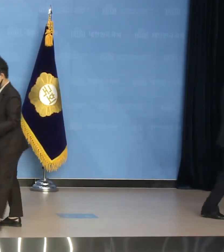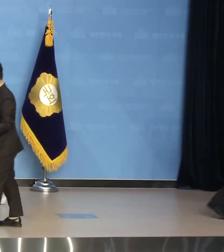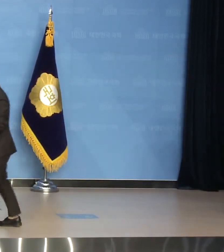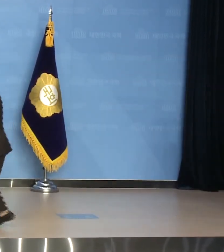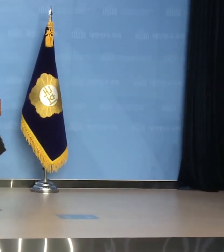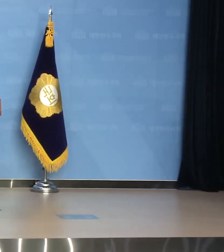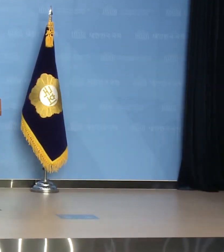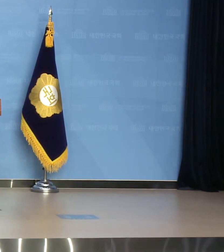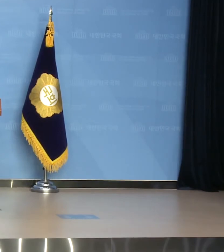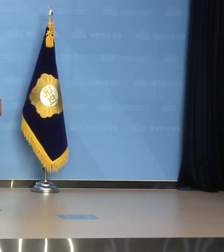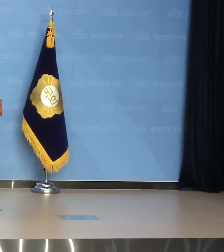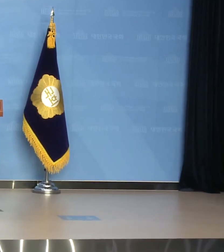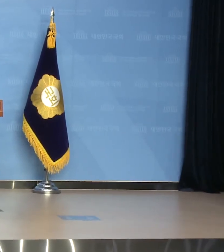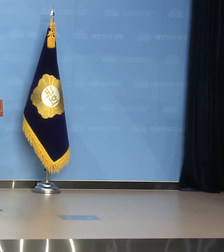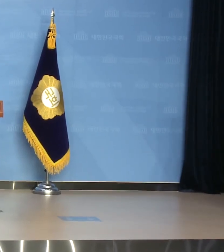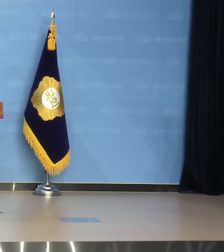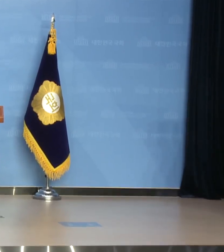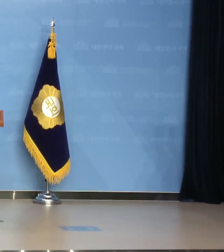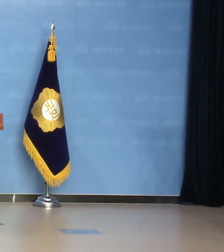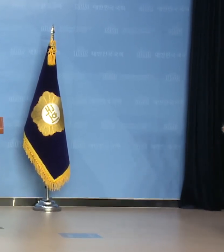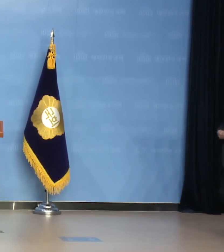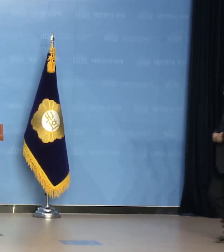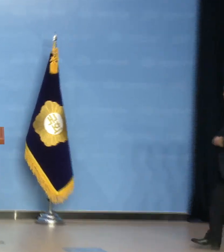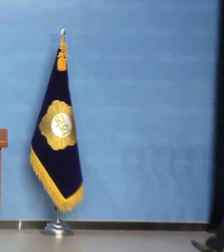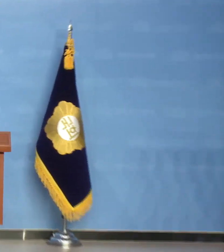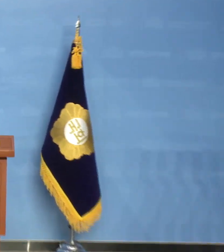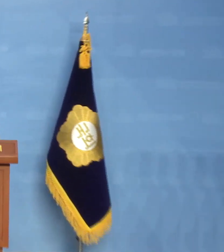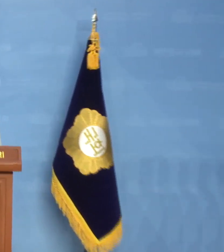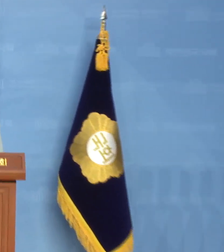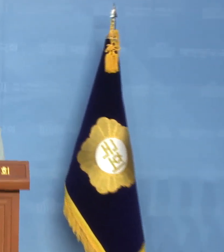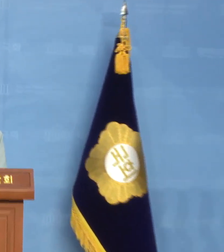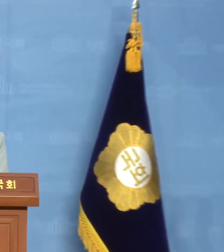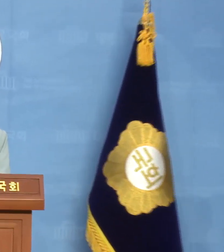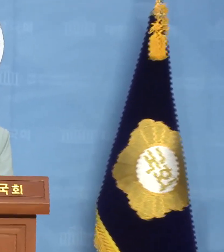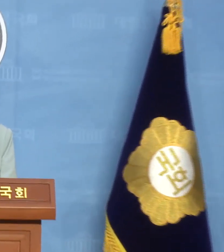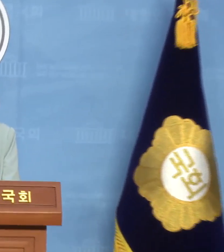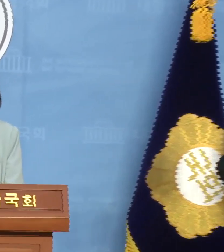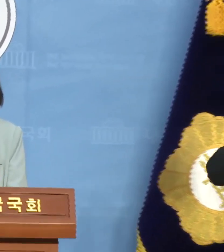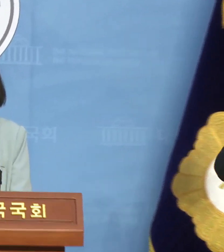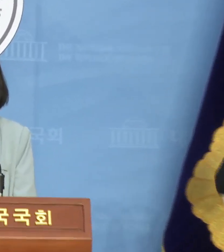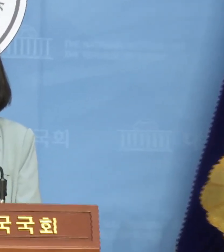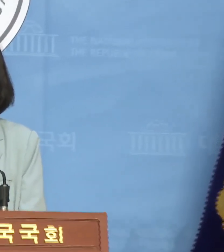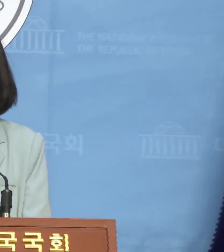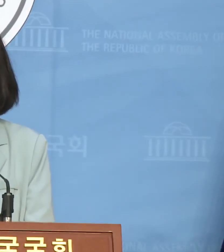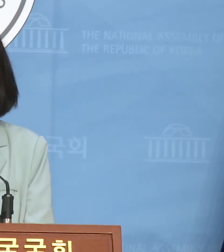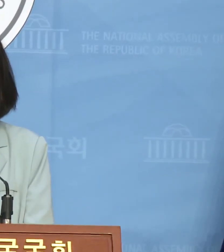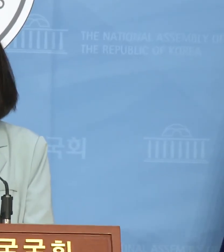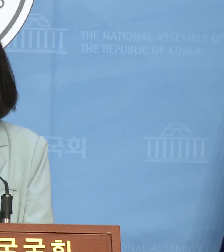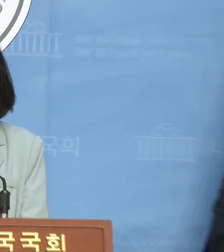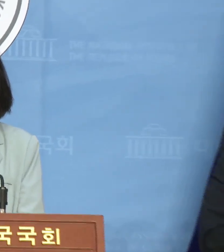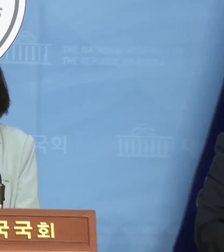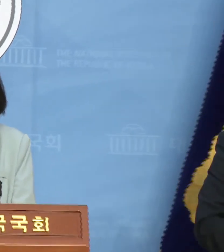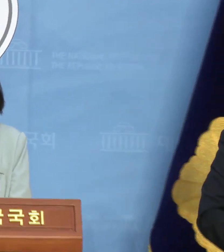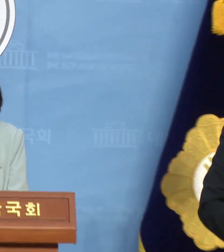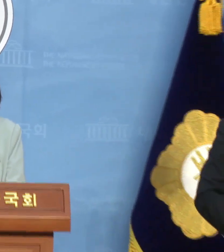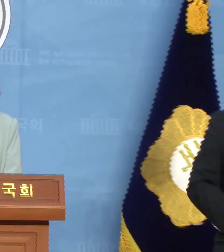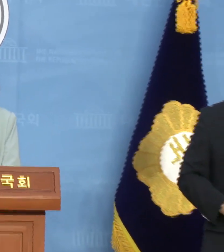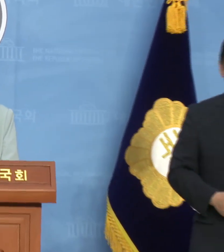아직 장소를 대여한 시간이 좀 남아가지고 한 가지 공지 말씀 기자분들께 좀 드리고 싶어서